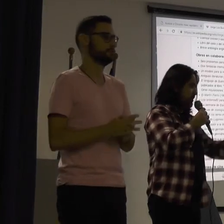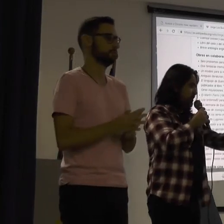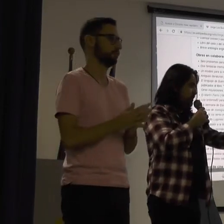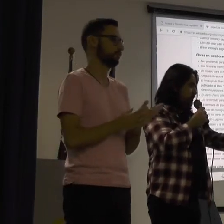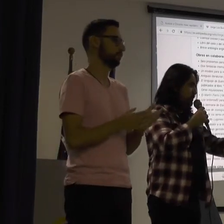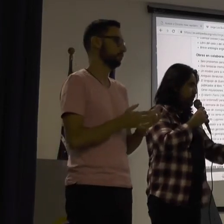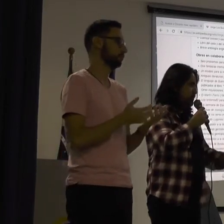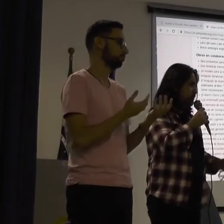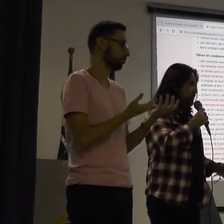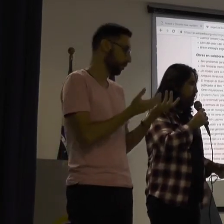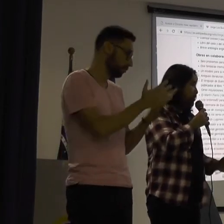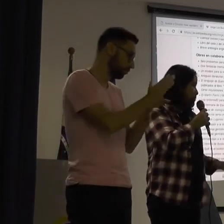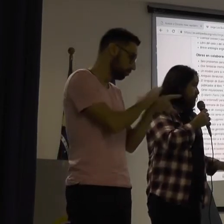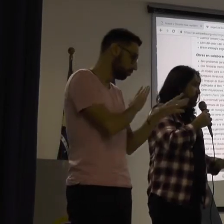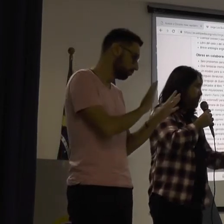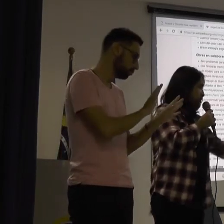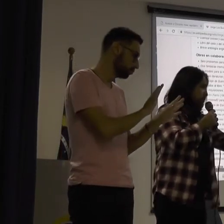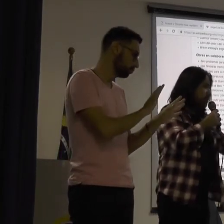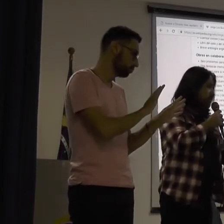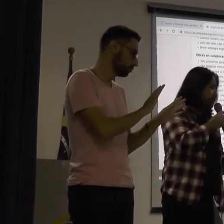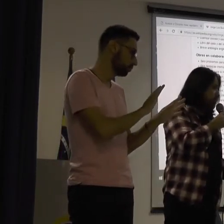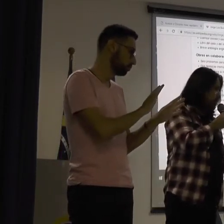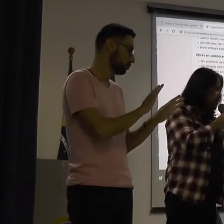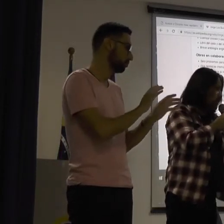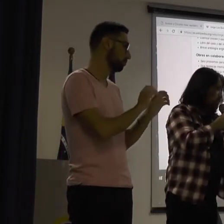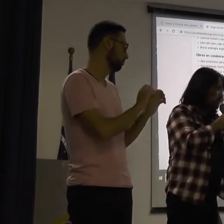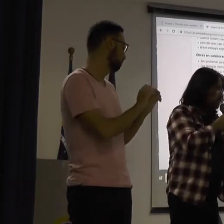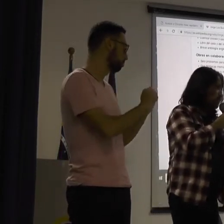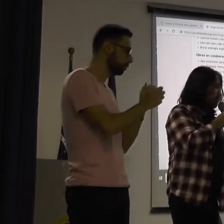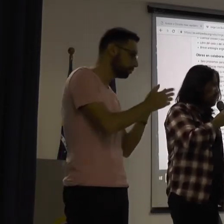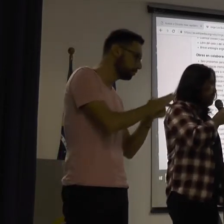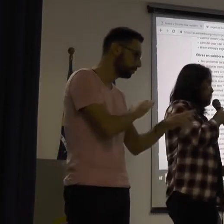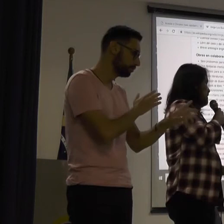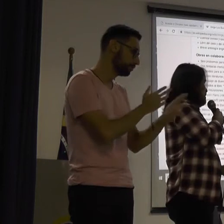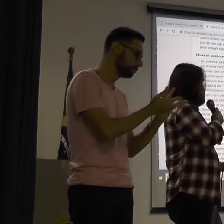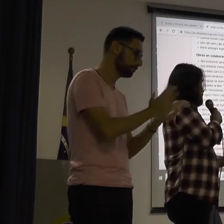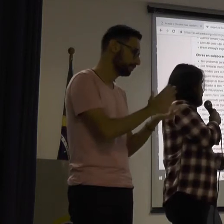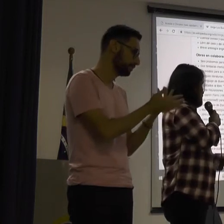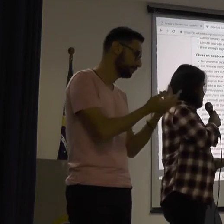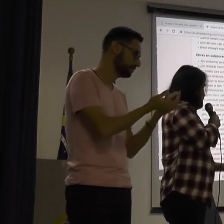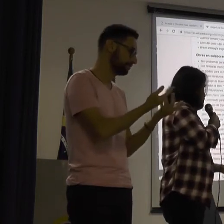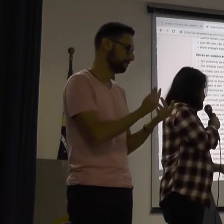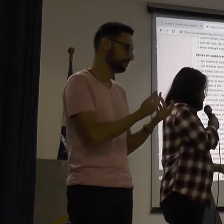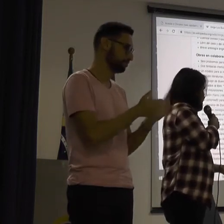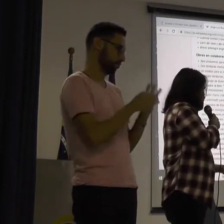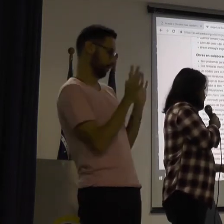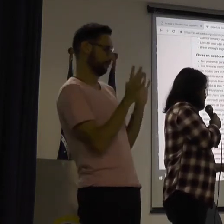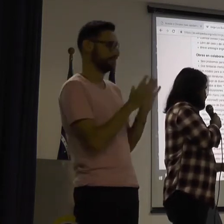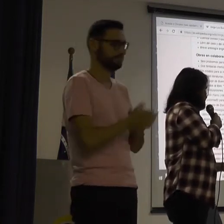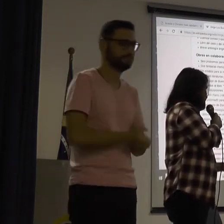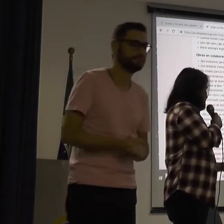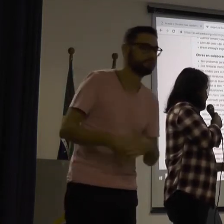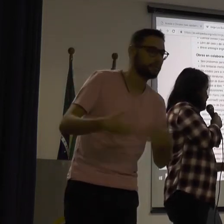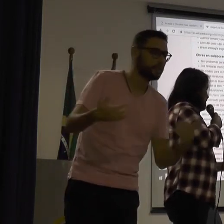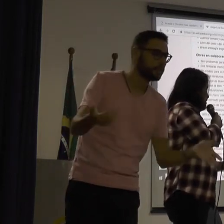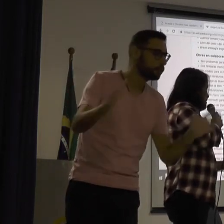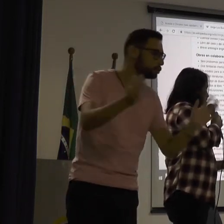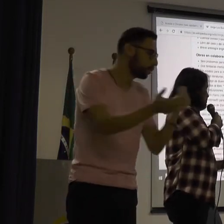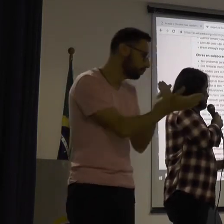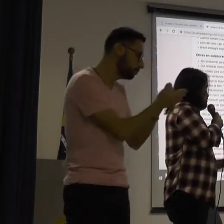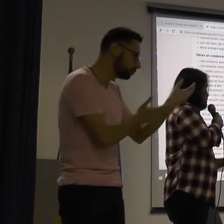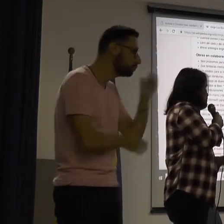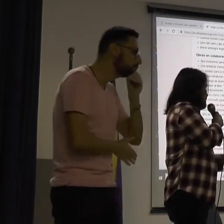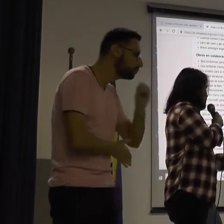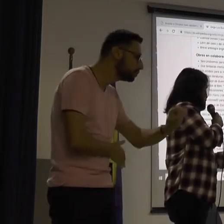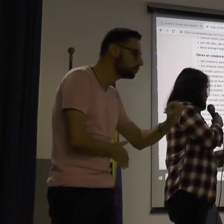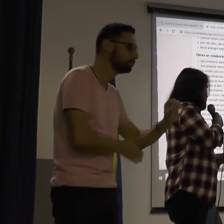Você quer fazer? Sim. Eu posso fazer também, se você quer fazer. Não. Já que você está falando do Machado,